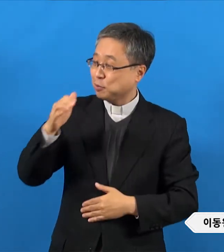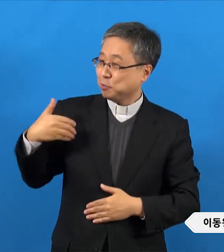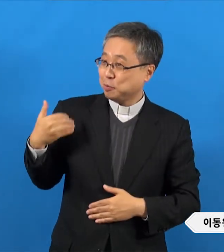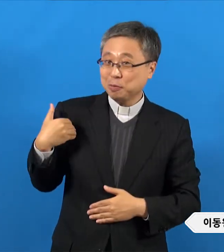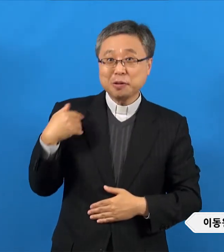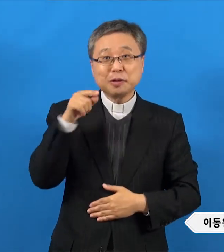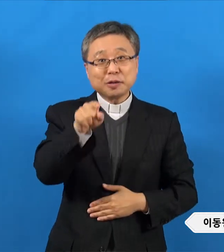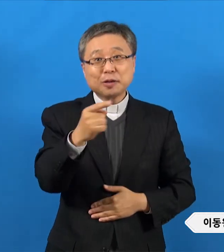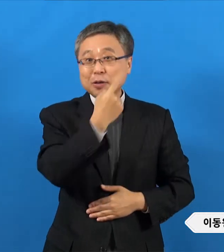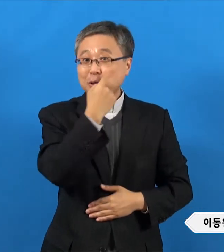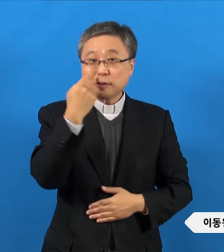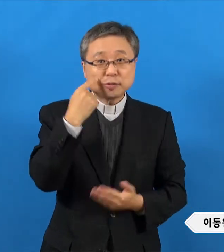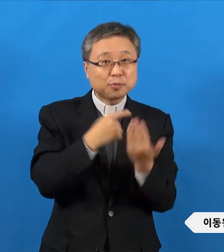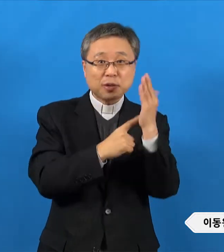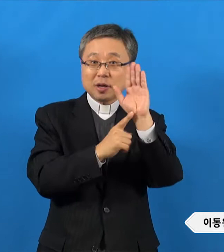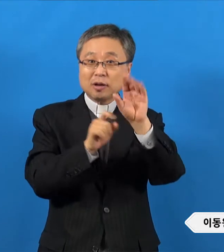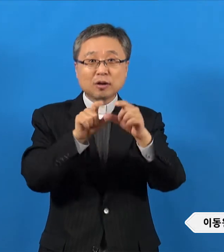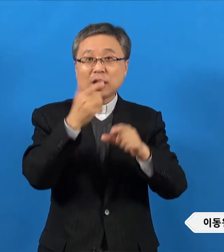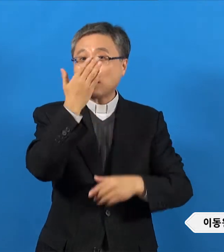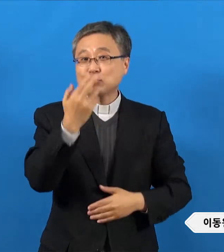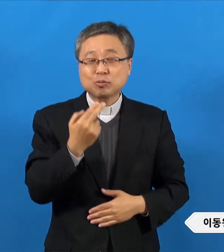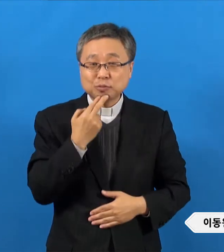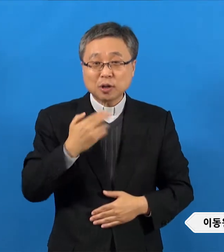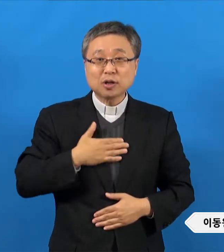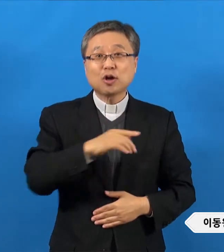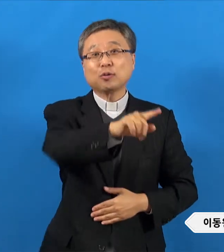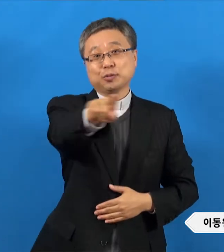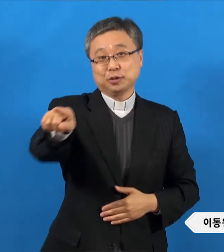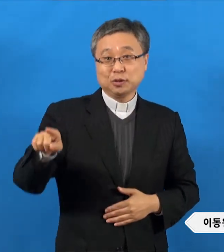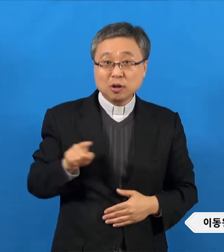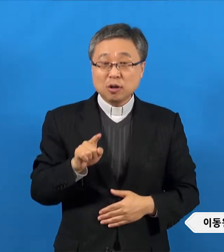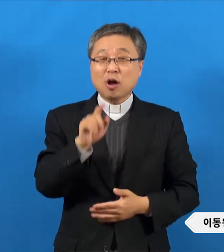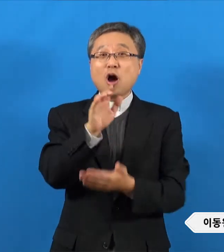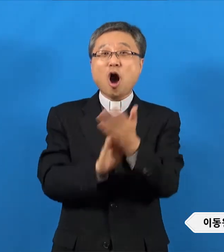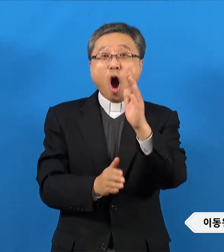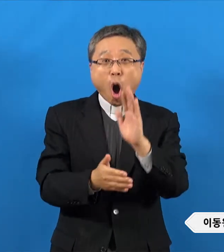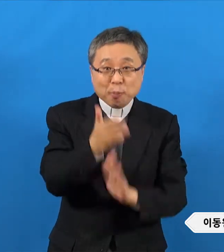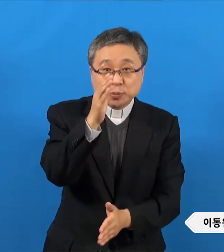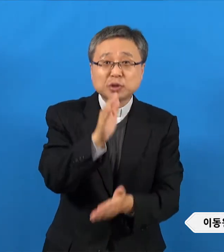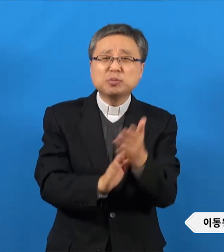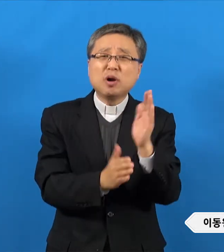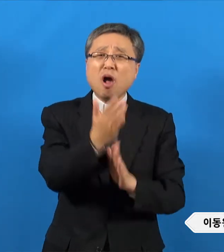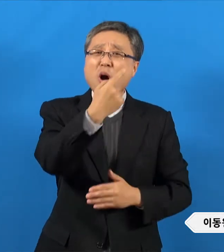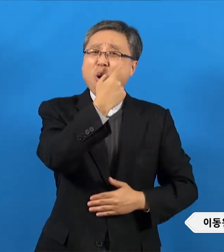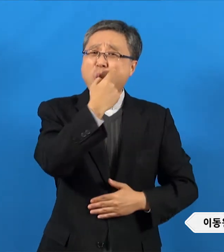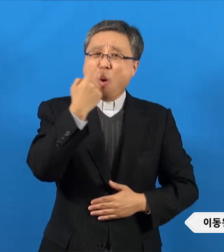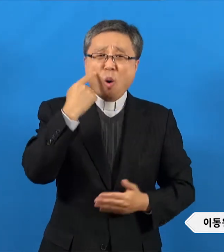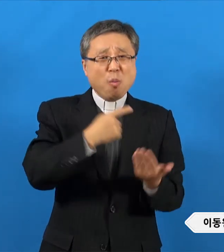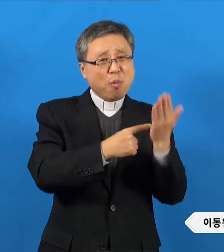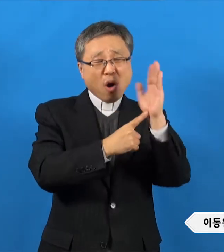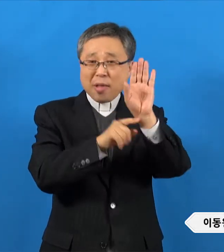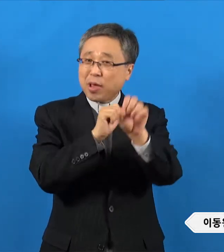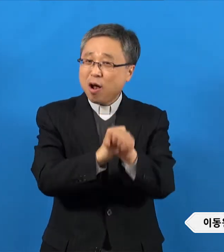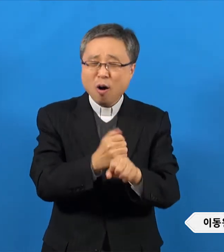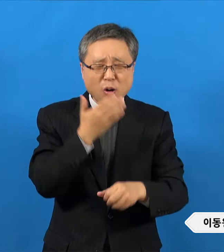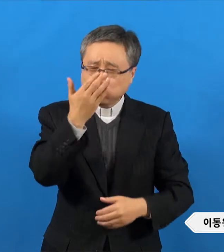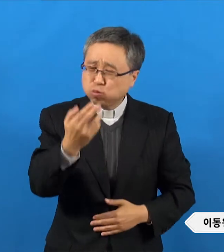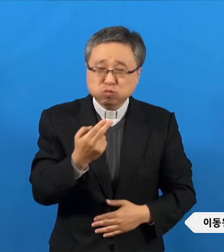여러분 그것은 증명이 거의 불가능해요. 여러분 없음을 증명한다는 것, 그것은 불가능한 것입니다. 있음을 증명하는